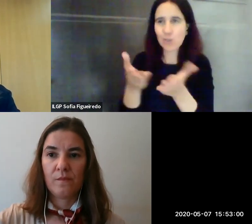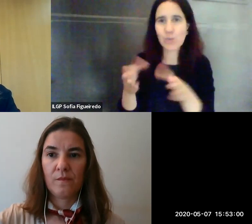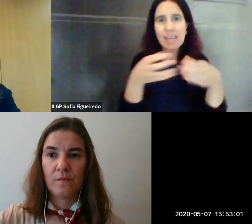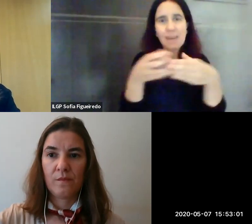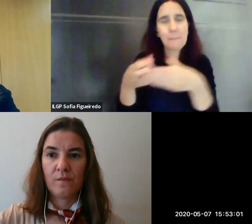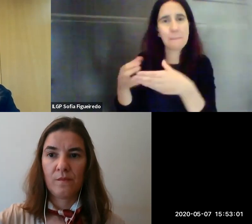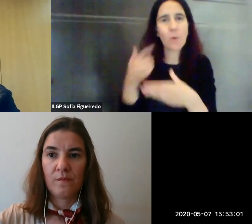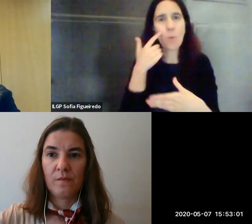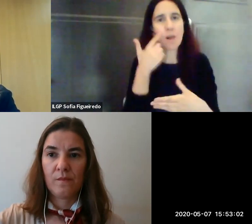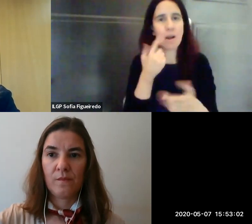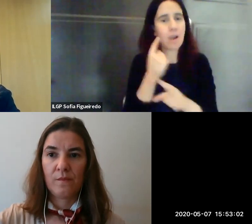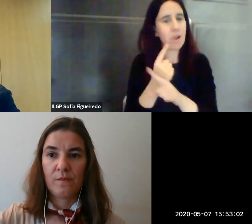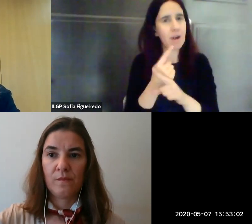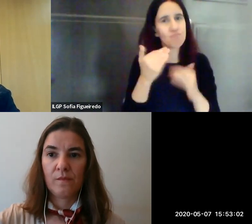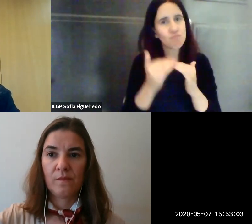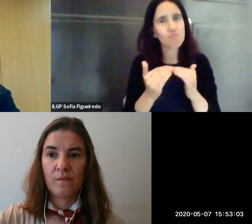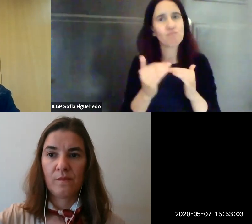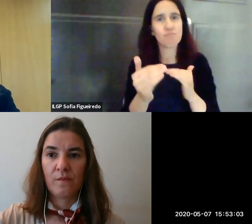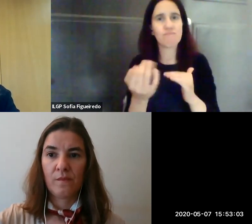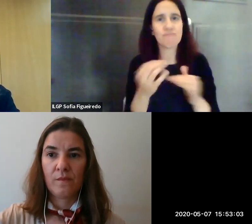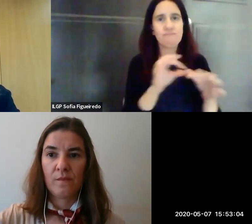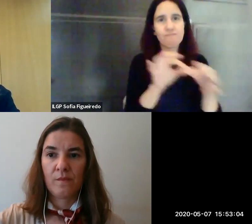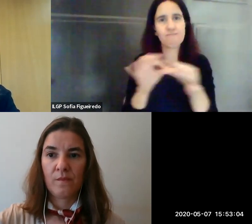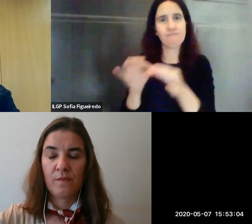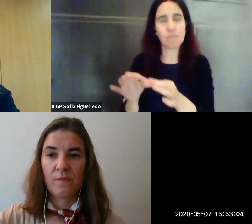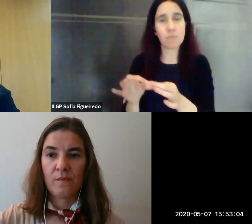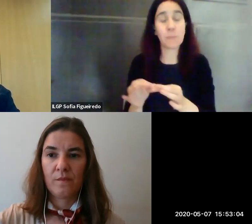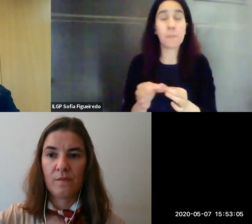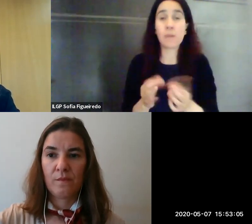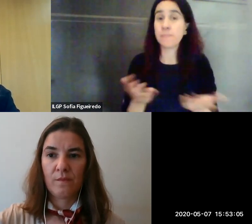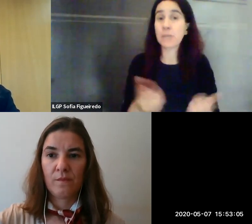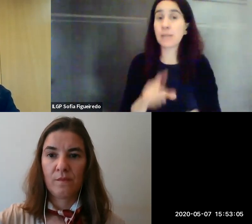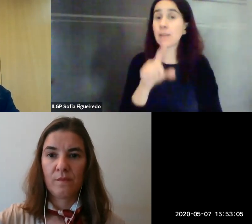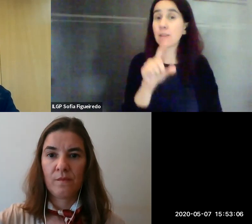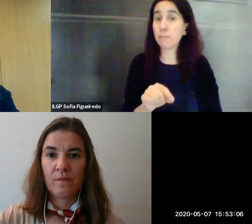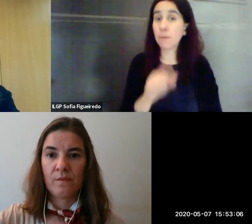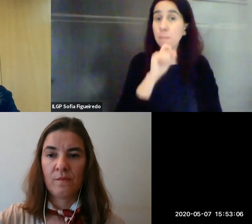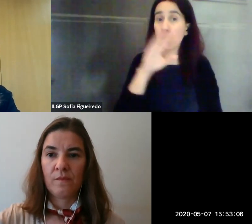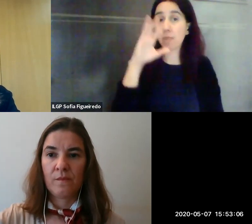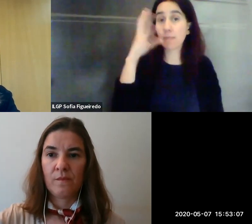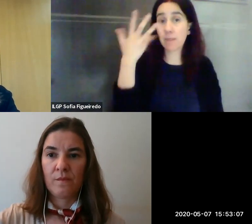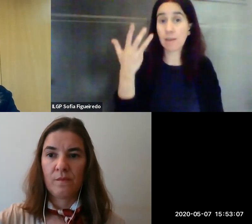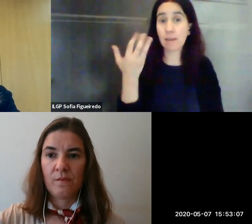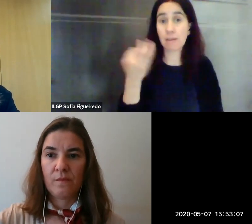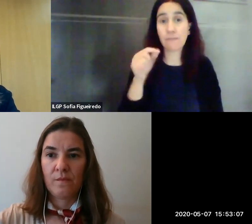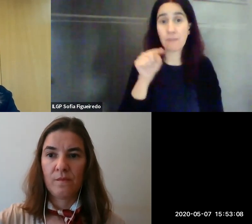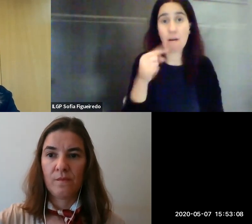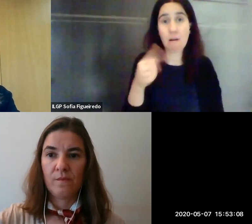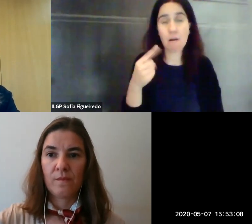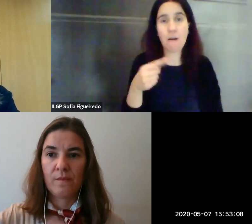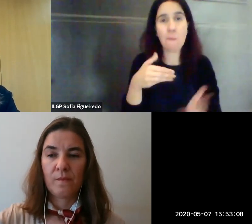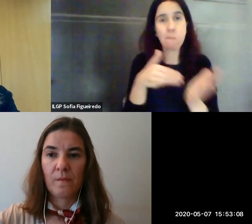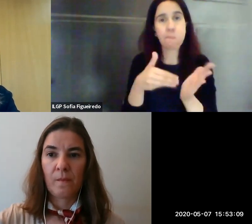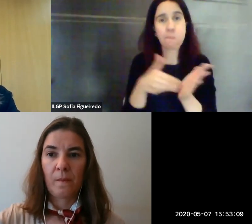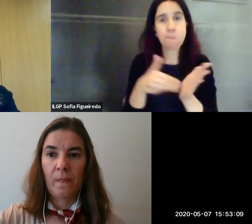a tornarem-se ou manterem a coesão, também pode ter aqui uma barreira